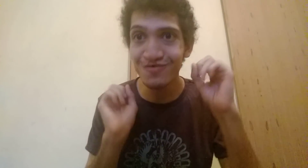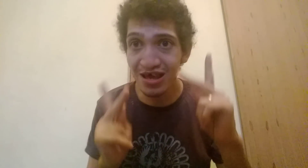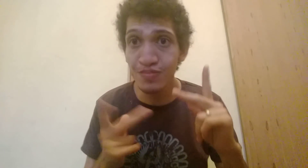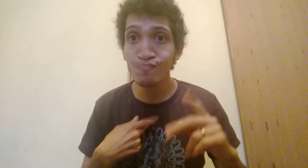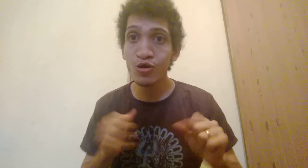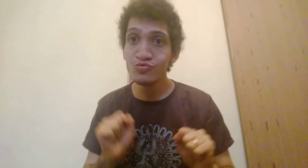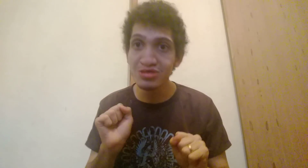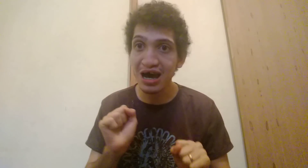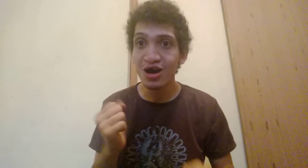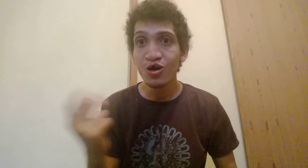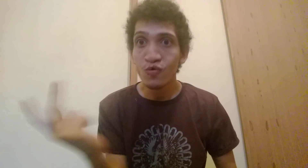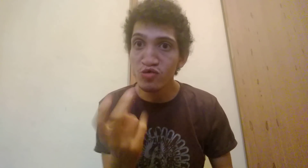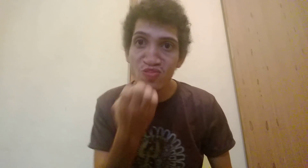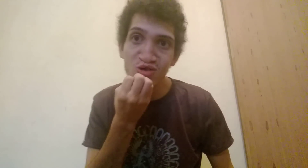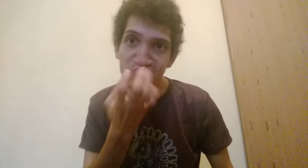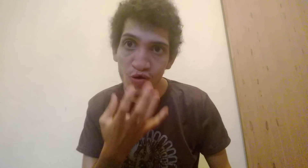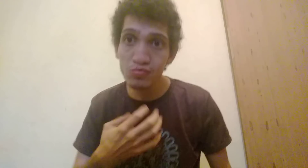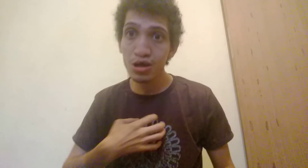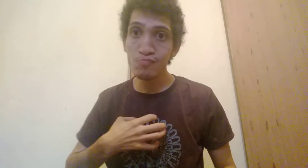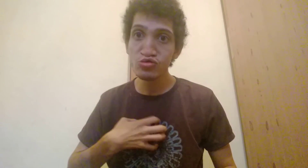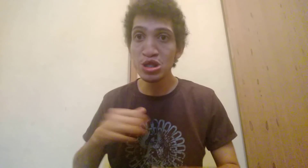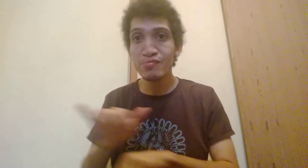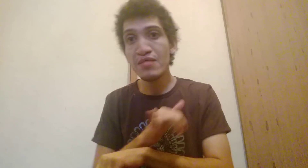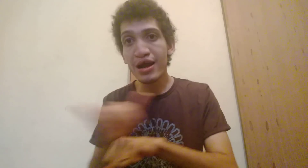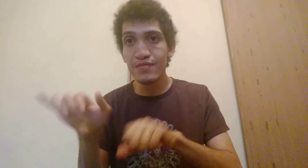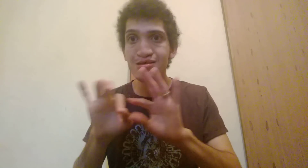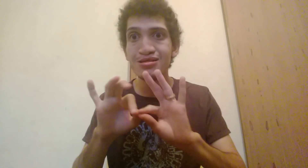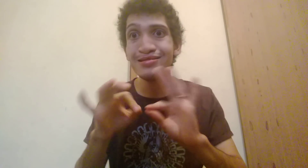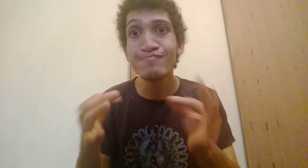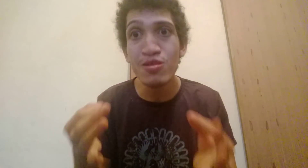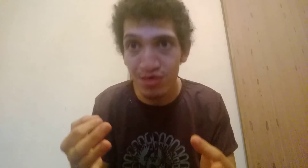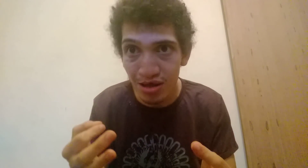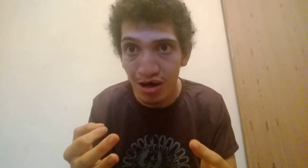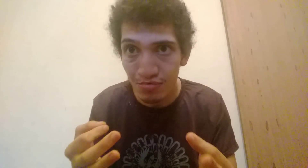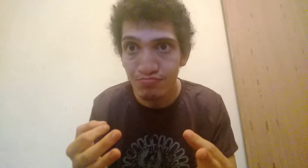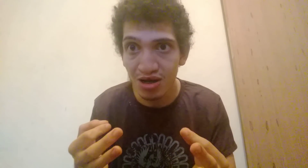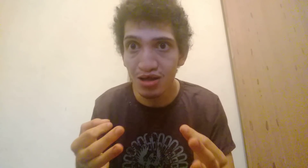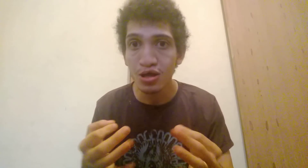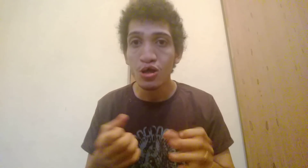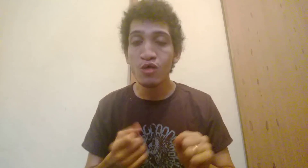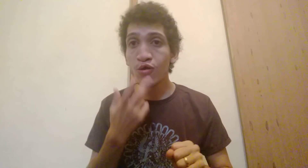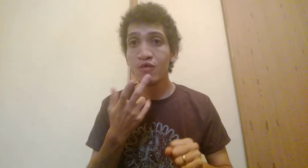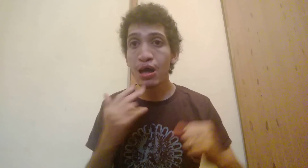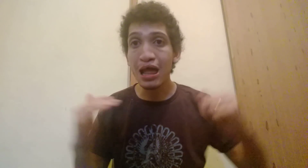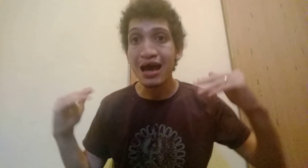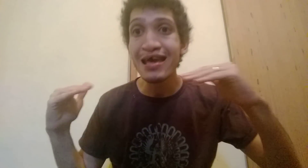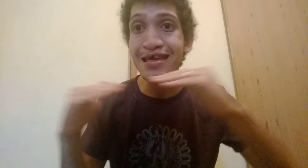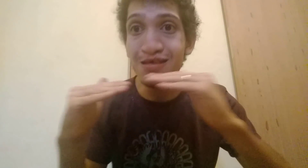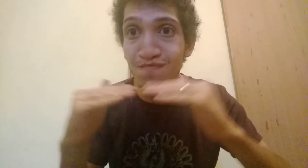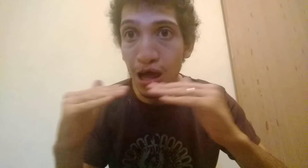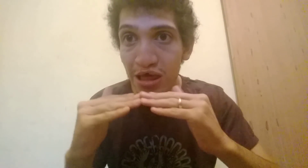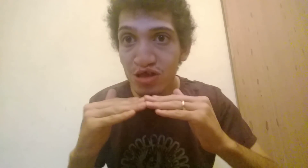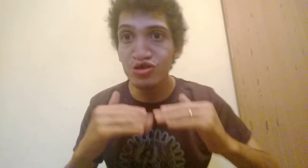Ok? Eu posso usar os dois bons. É um jeito mais pra ele que se repita, né? Eu posso falar equivalentes.